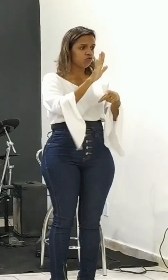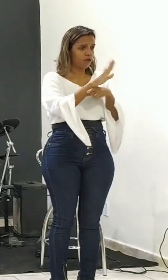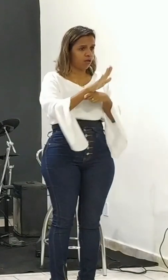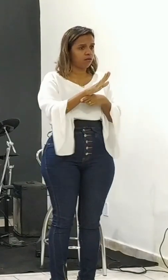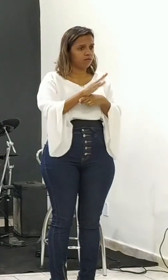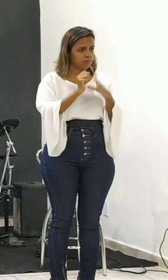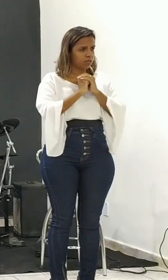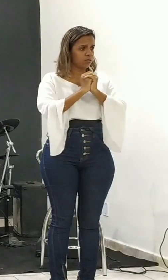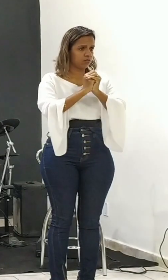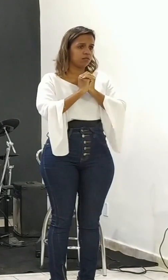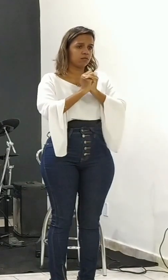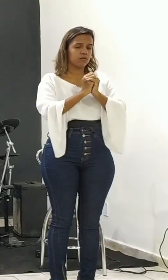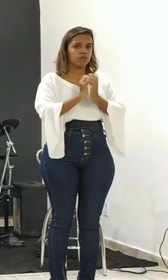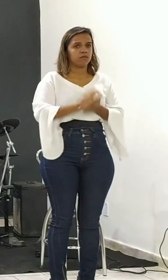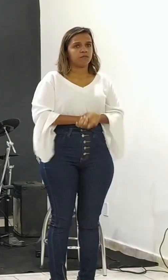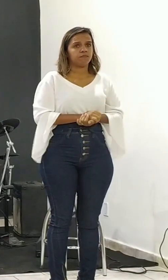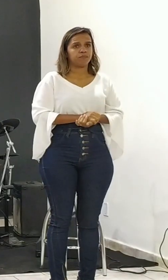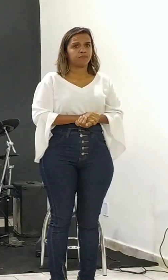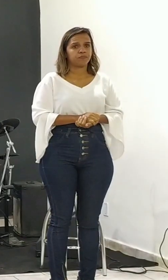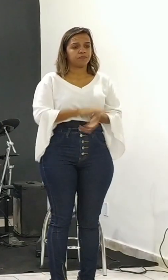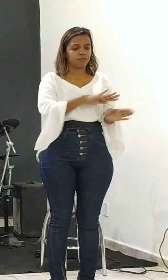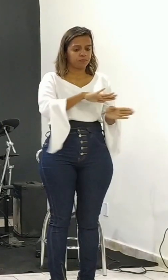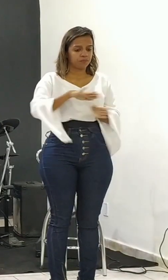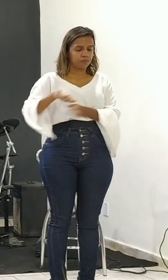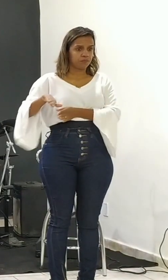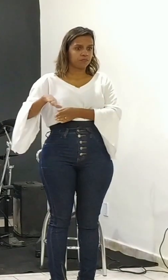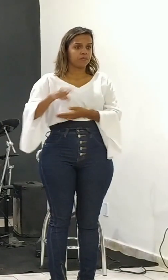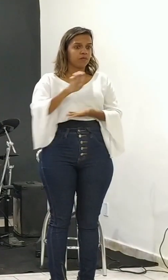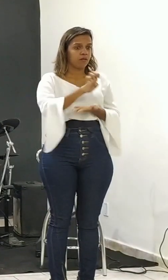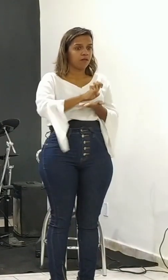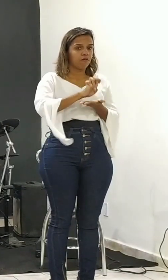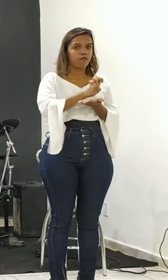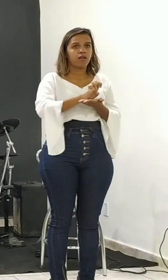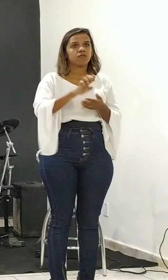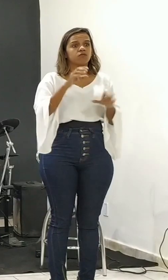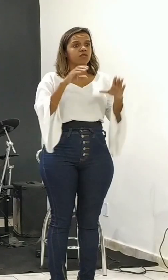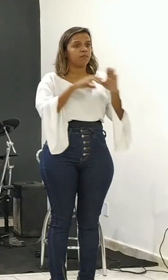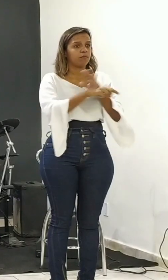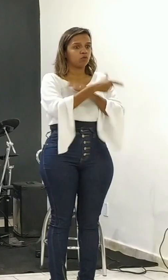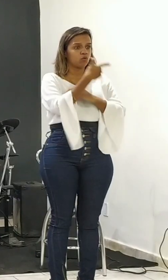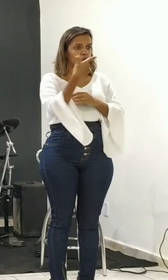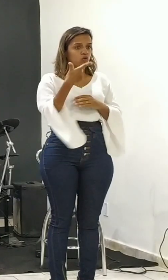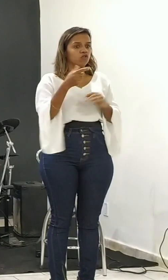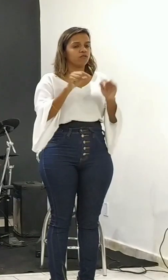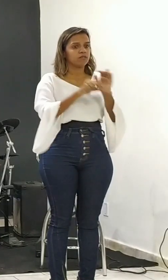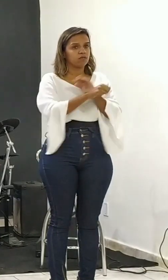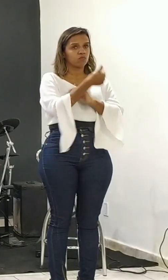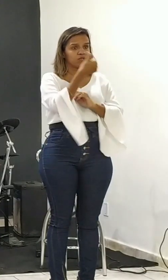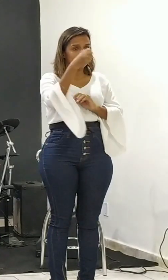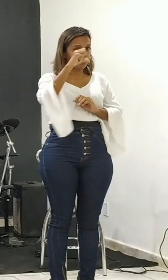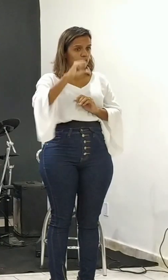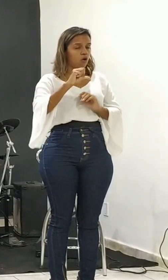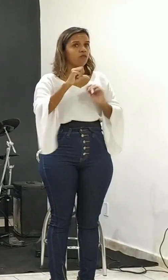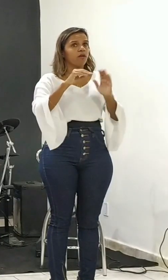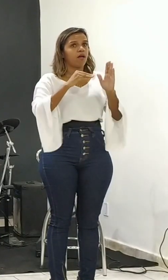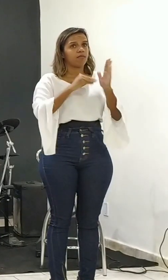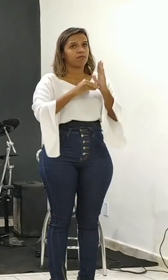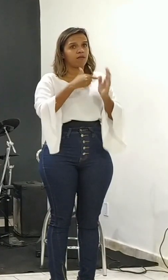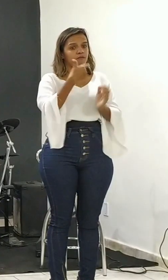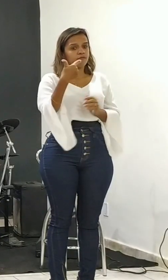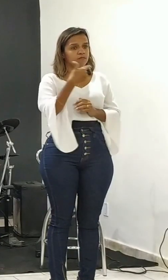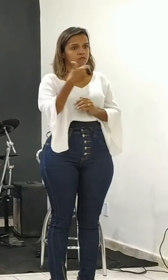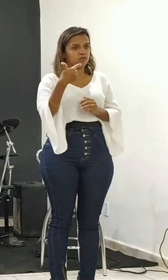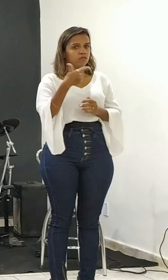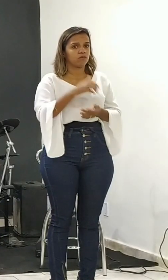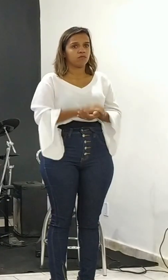Irmãos, Efésios capítulo de número 2, versículo de 19 a 22, irmãos vão colocando para